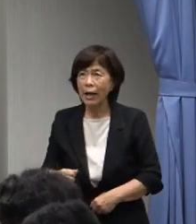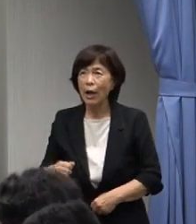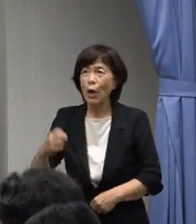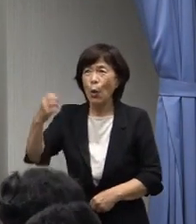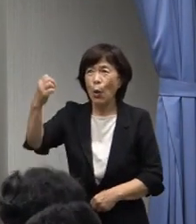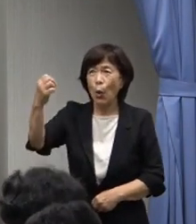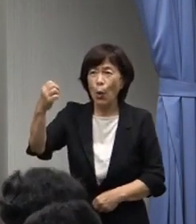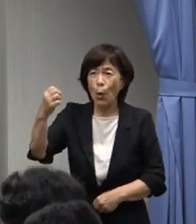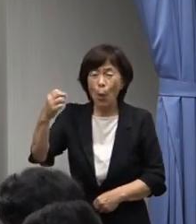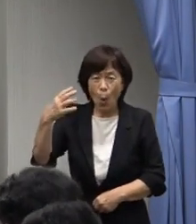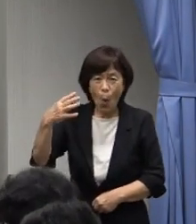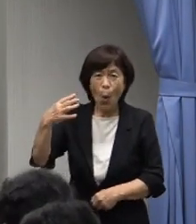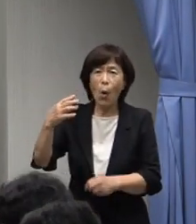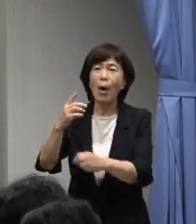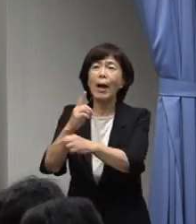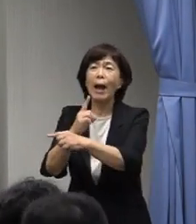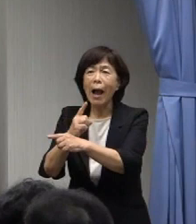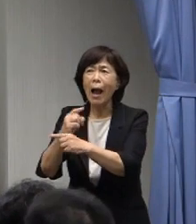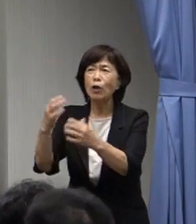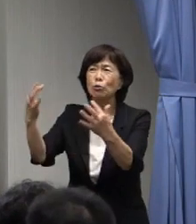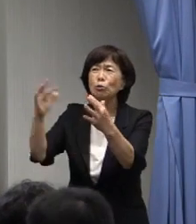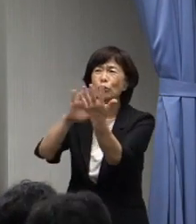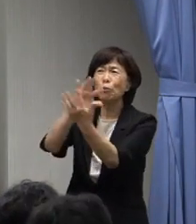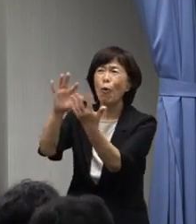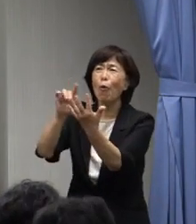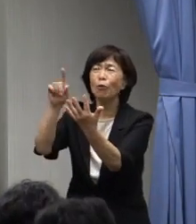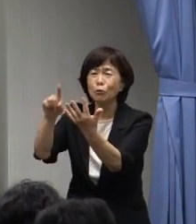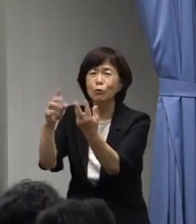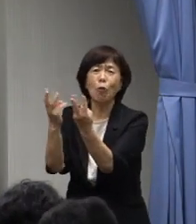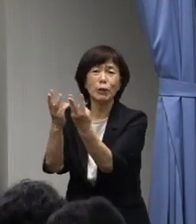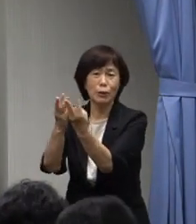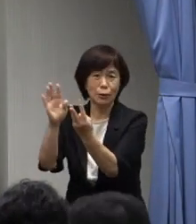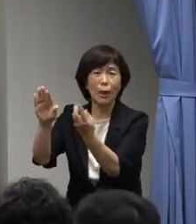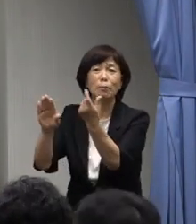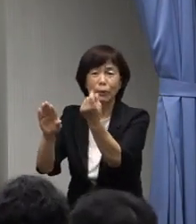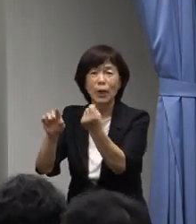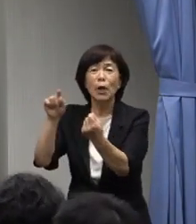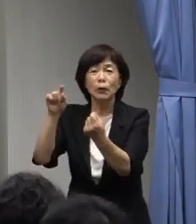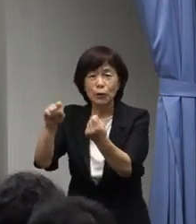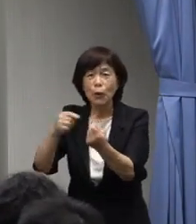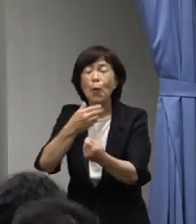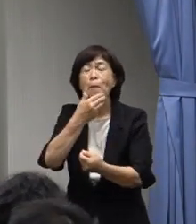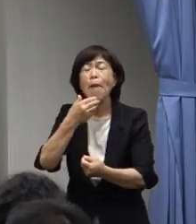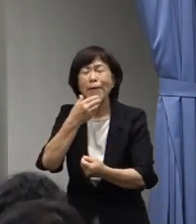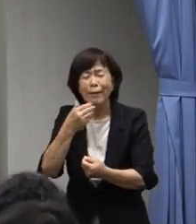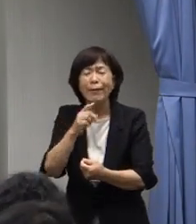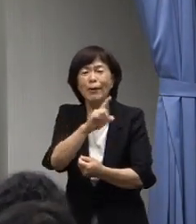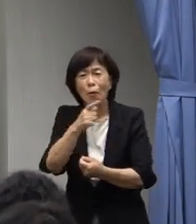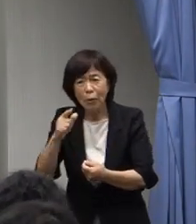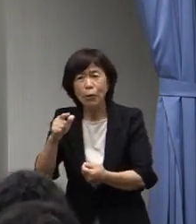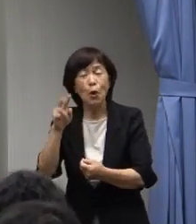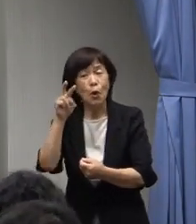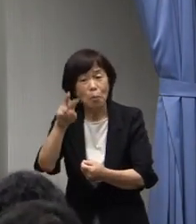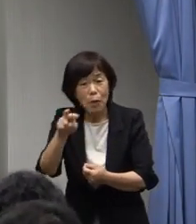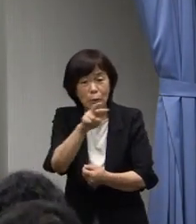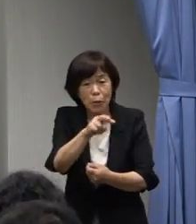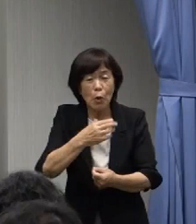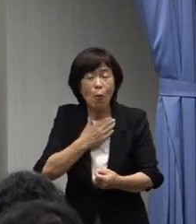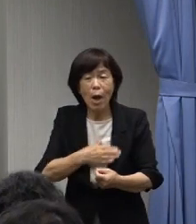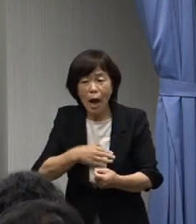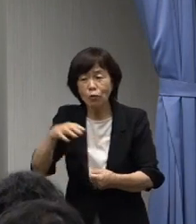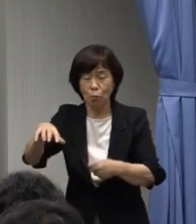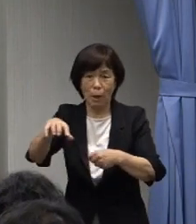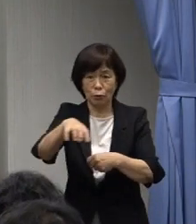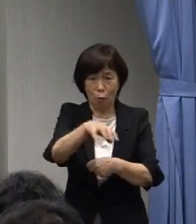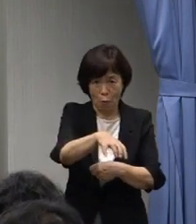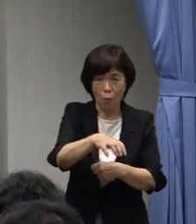効果ガスモックなんかも確認ができるというような便利なマップをどんどん IT を使って作っていこうということに取り組みますが、